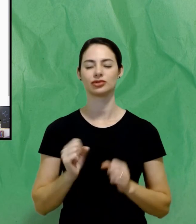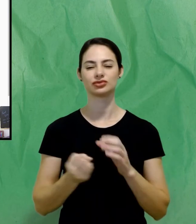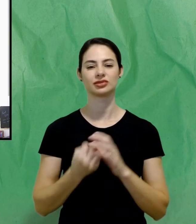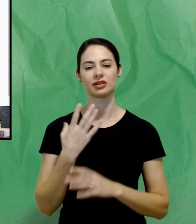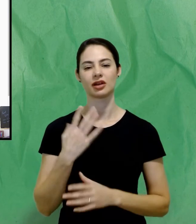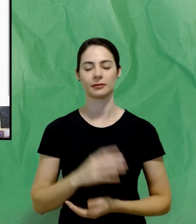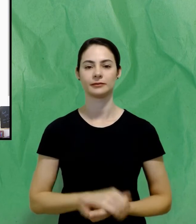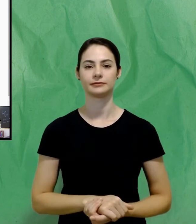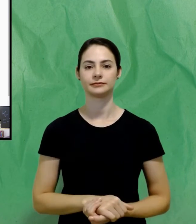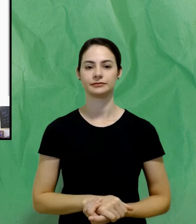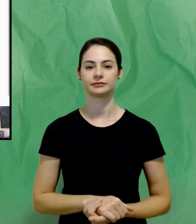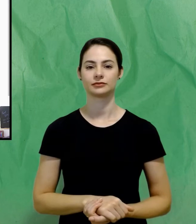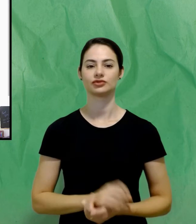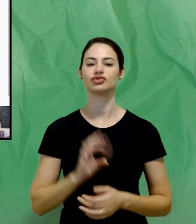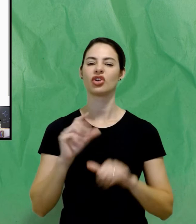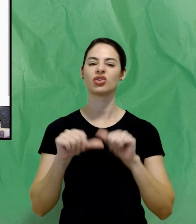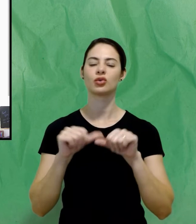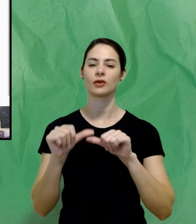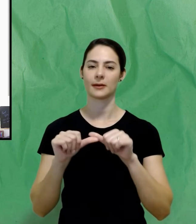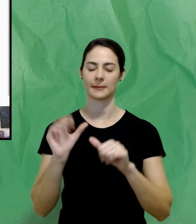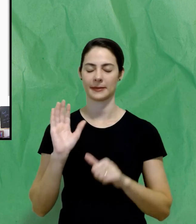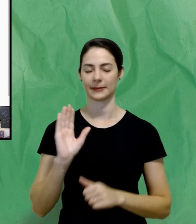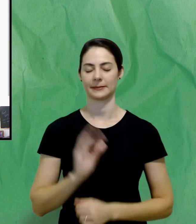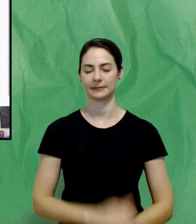só trocar aqui.